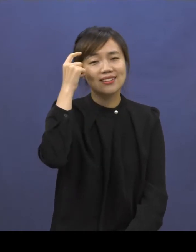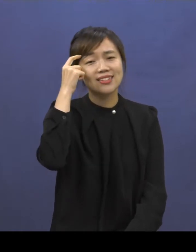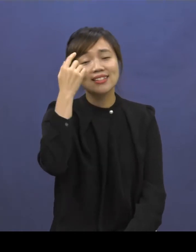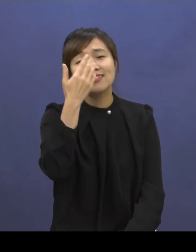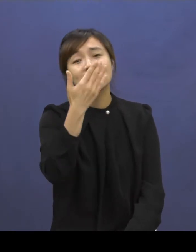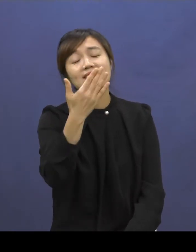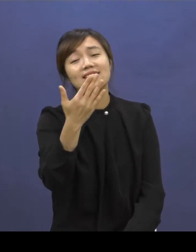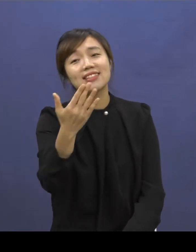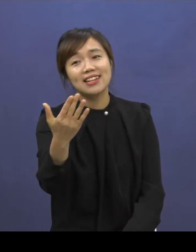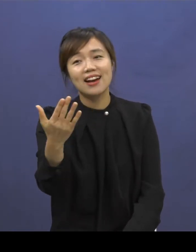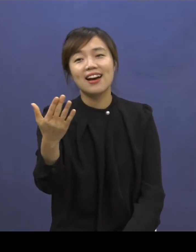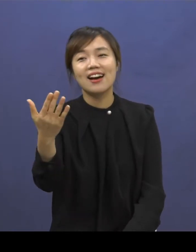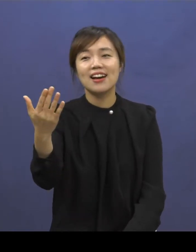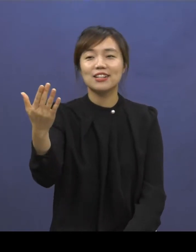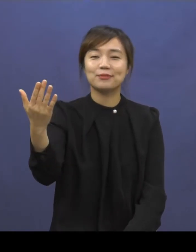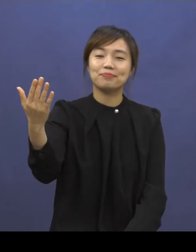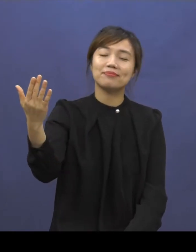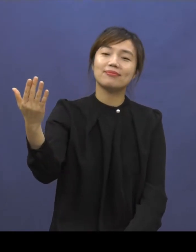있으라